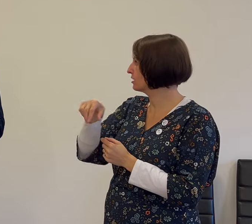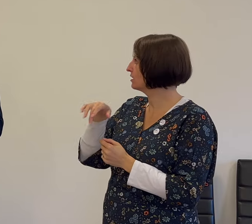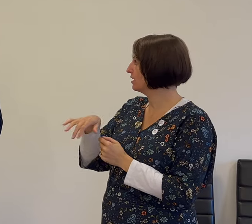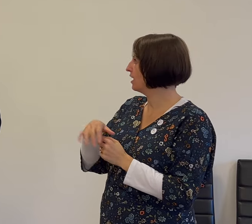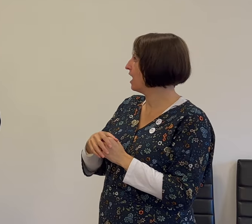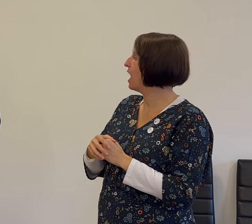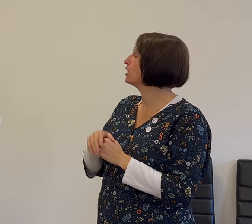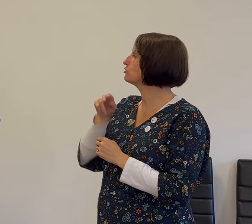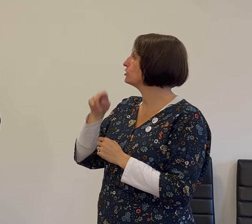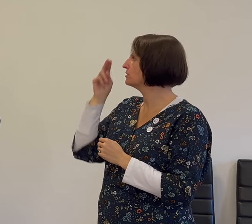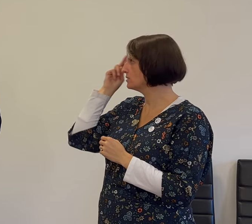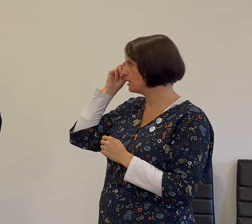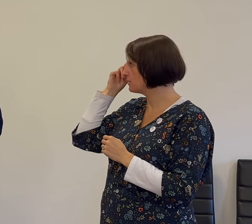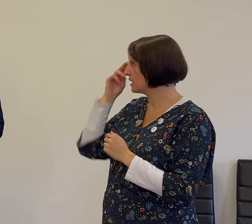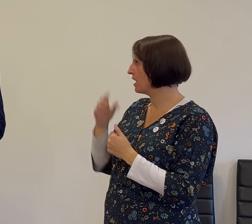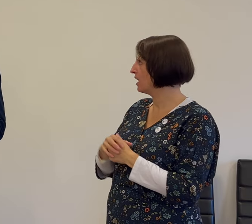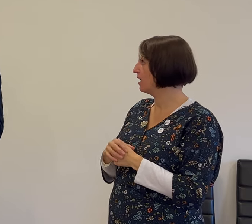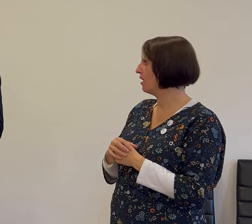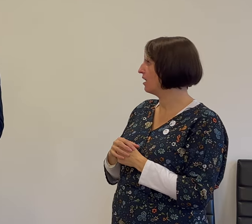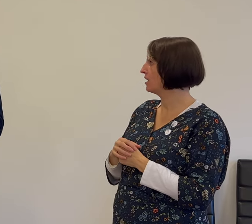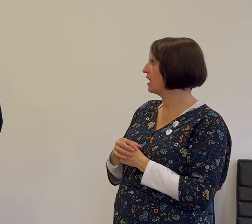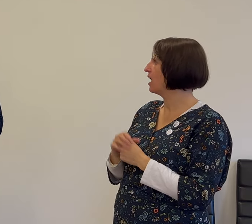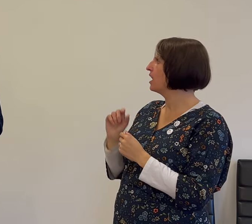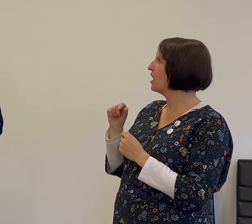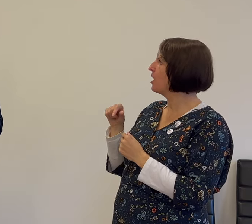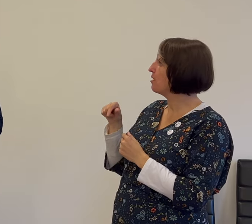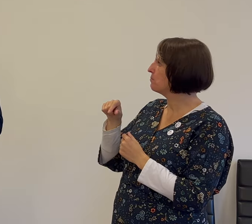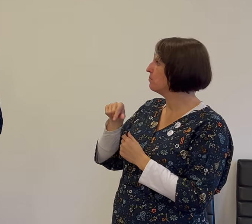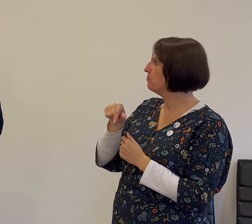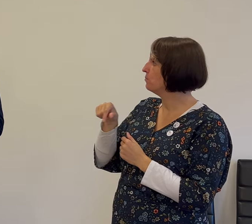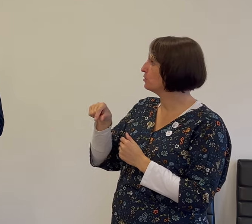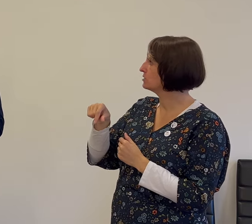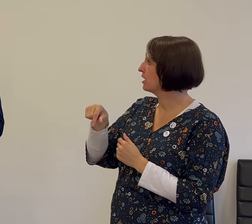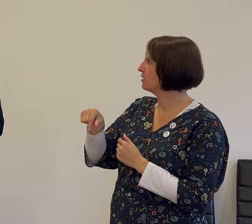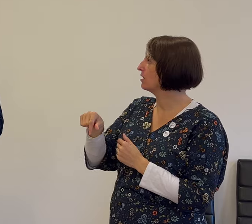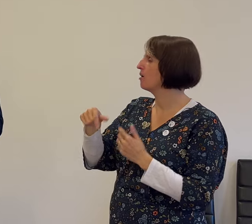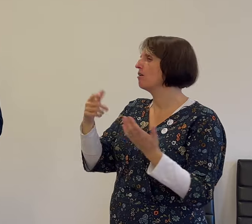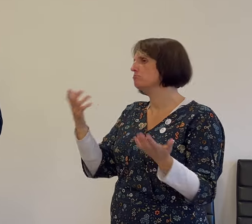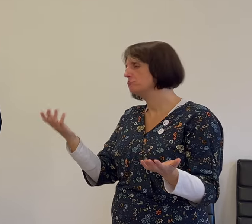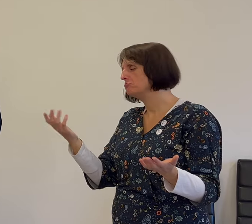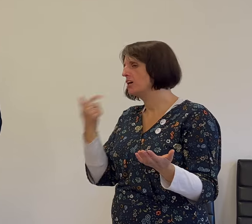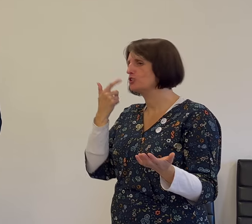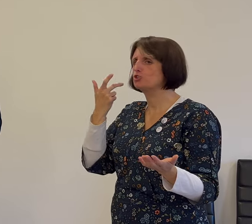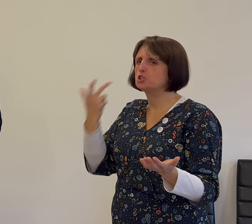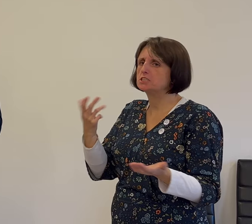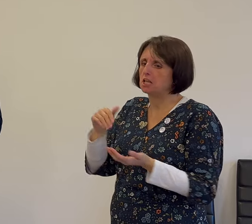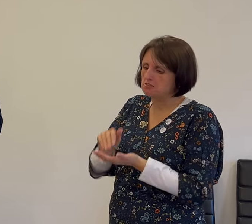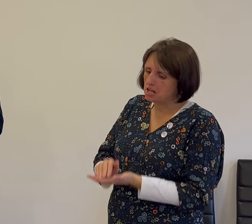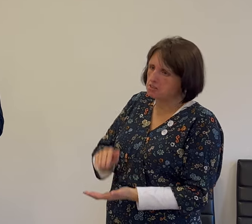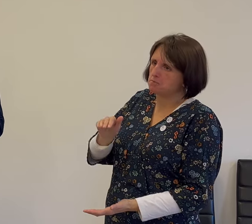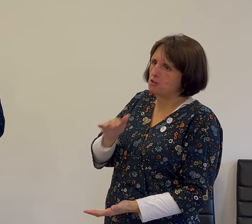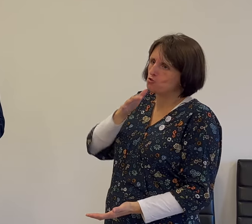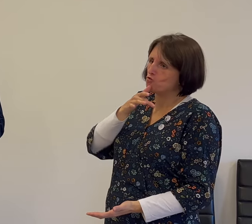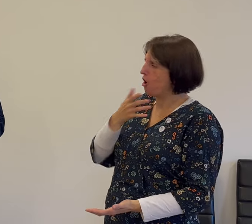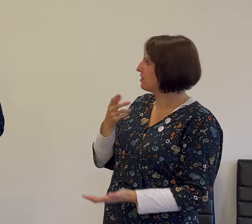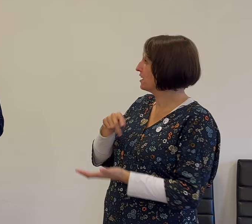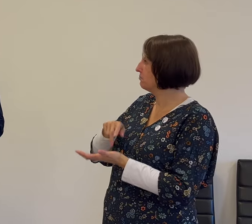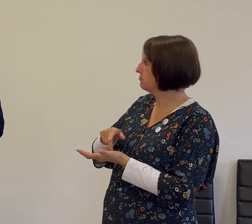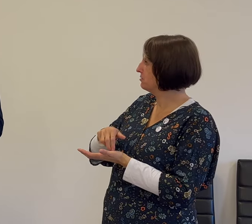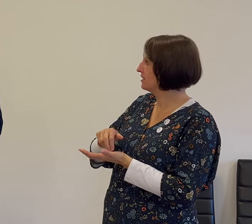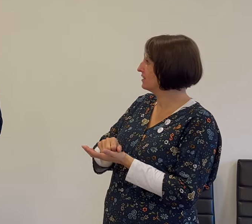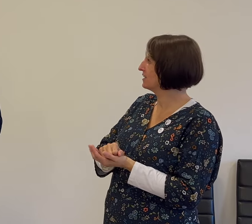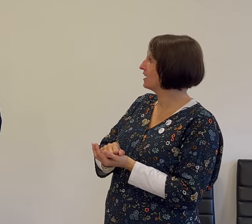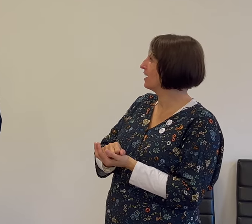úval, to znamená, potok není, že má 30 cm hloubku, ale v podstatě ten příkop,